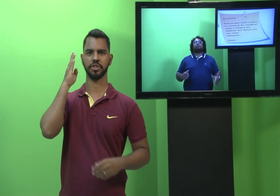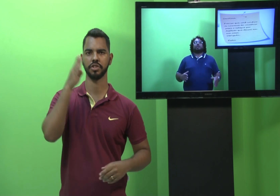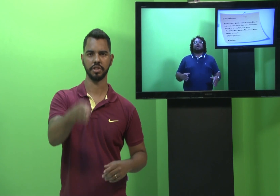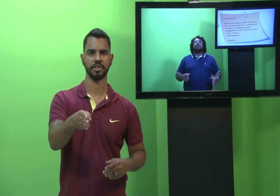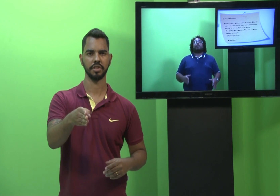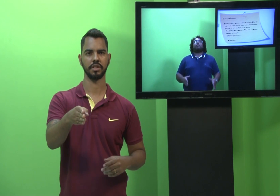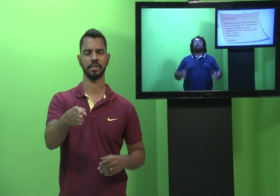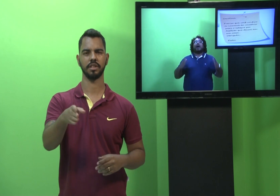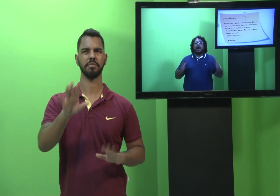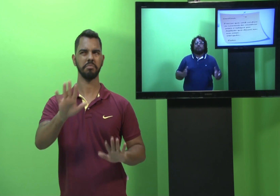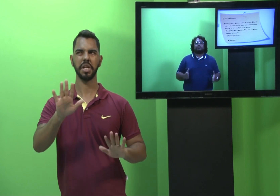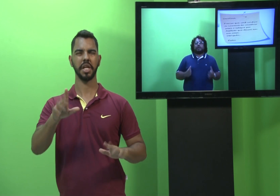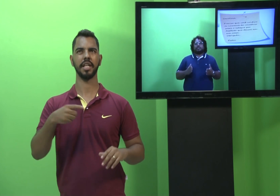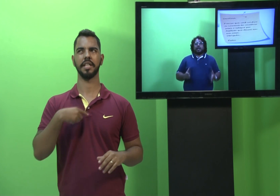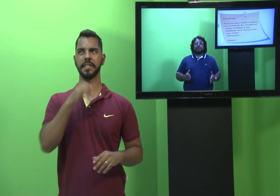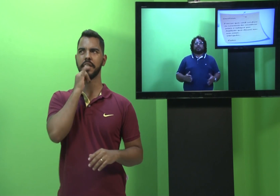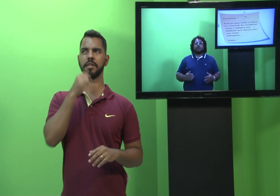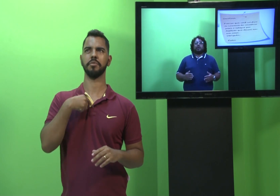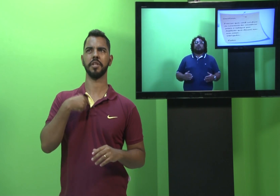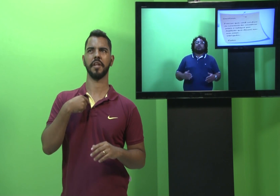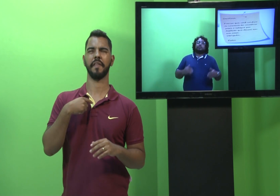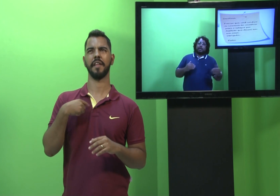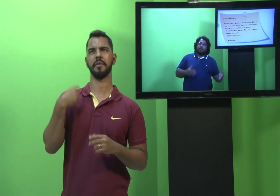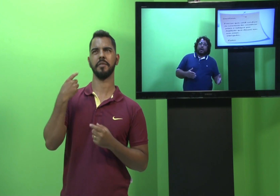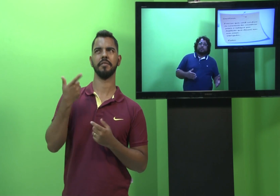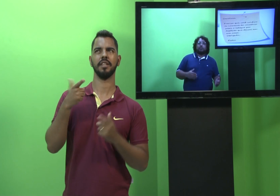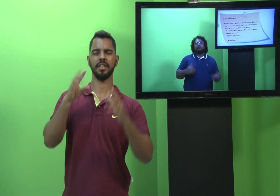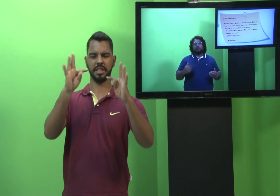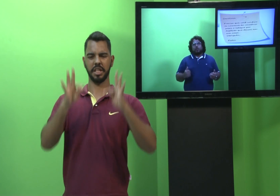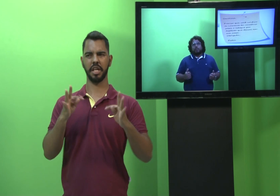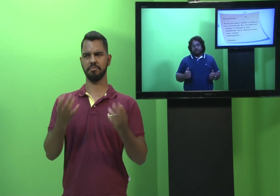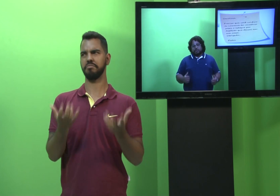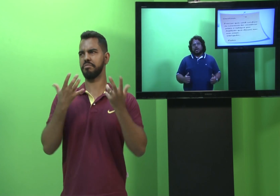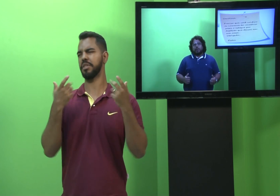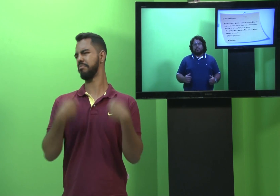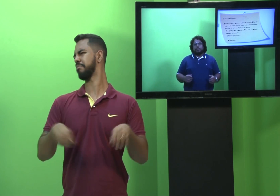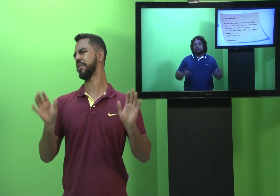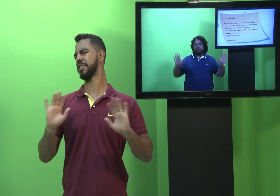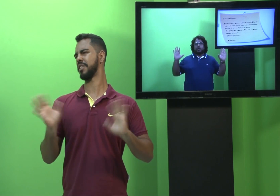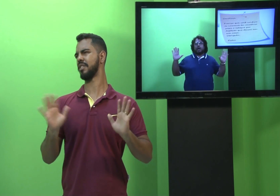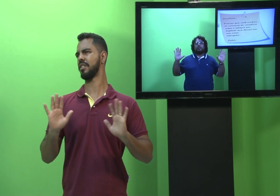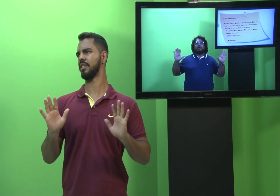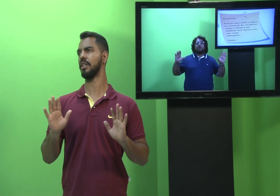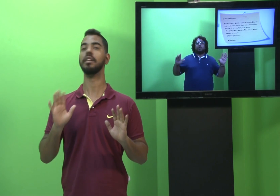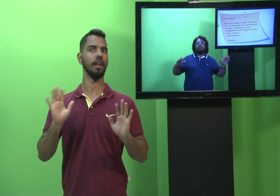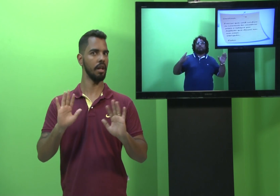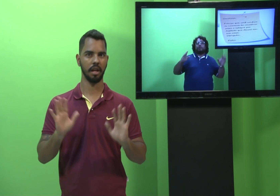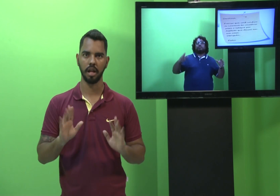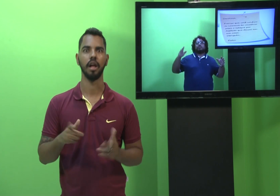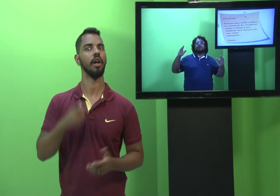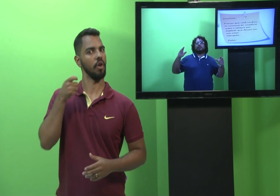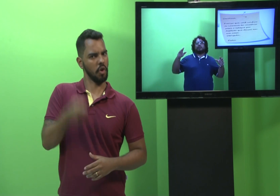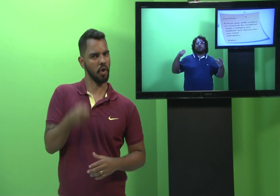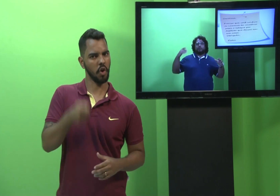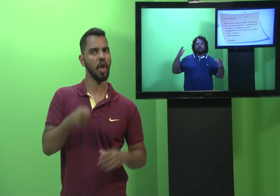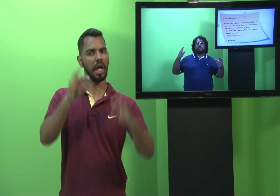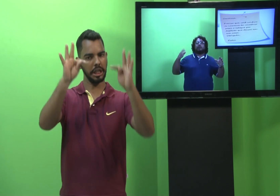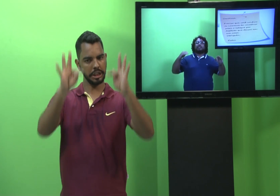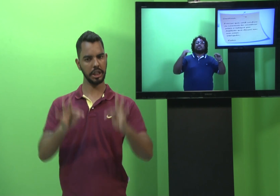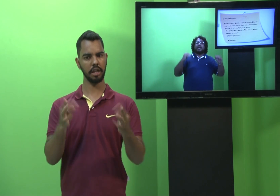devemos preocuparmos com a estética, tanto da linguagem quanto do documento em geral. Pelo contrário, como vimos em outras aulas, a